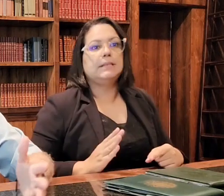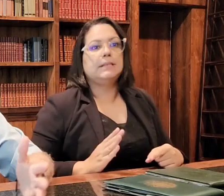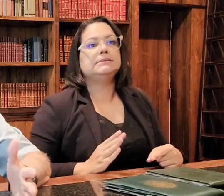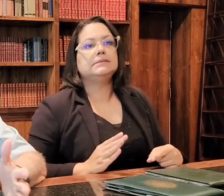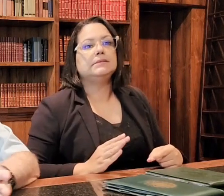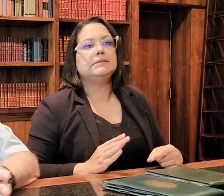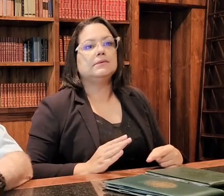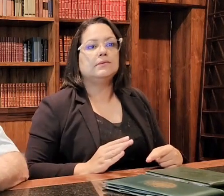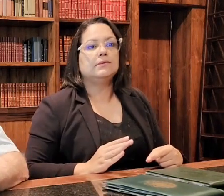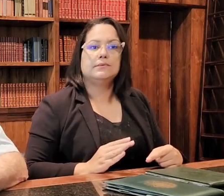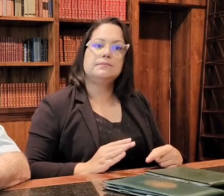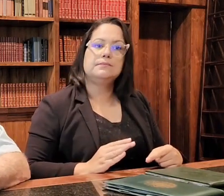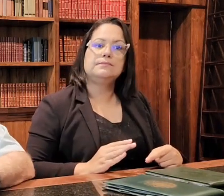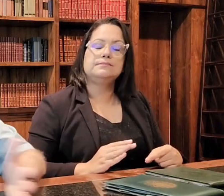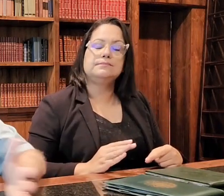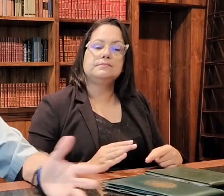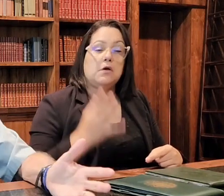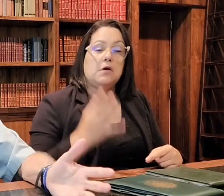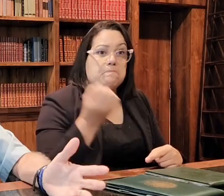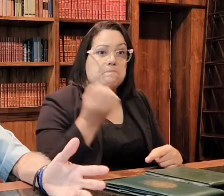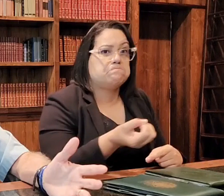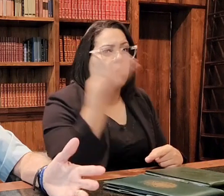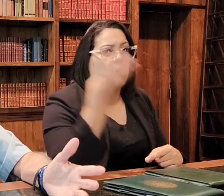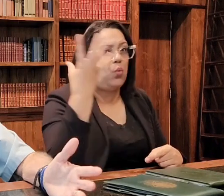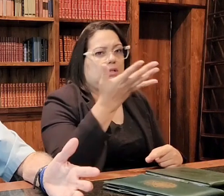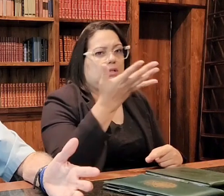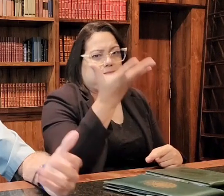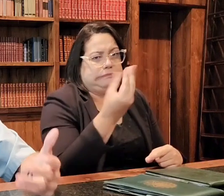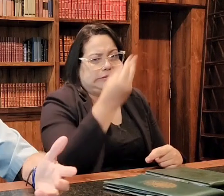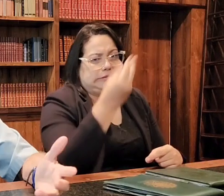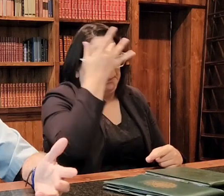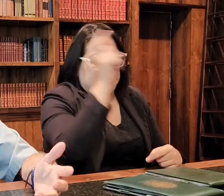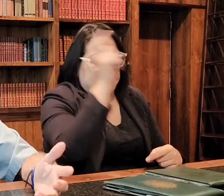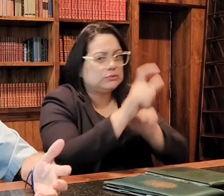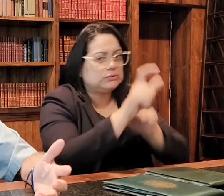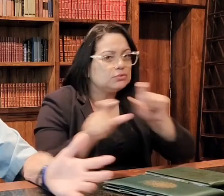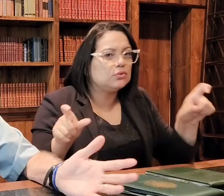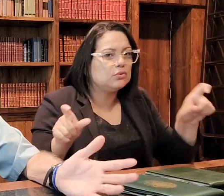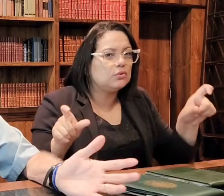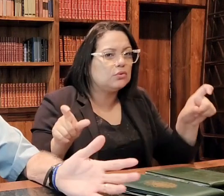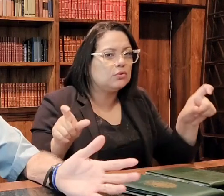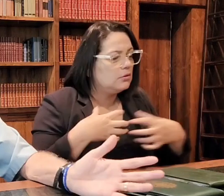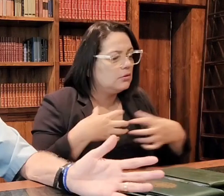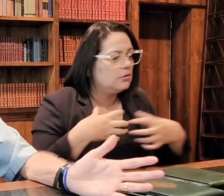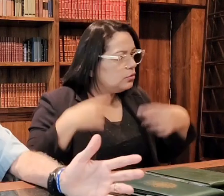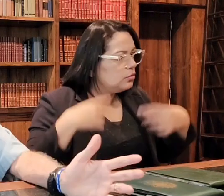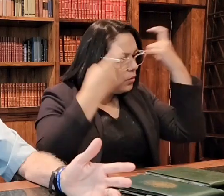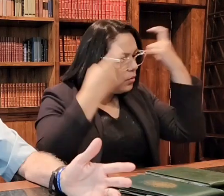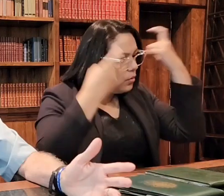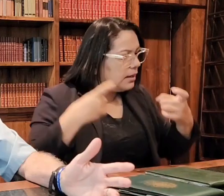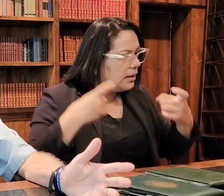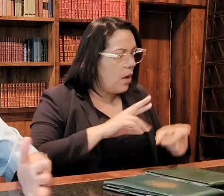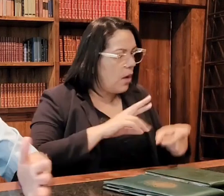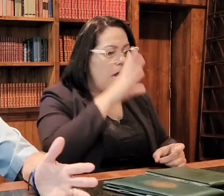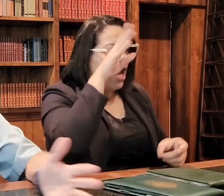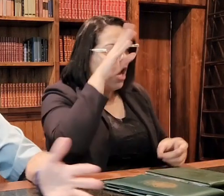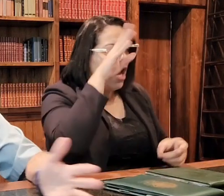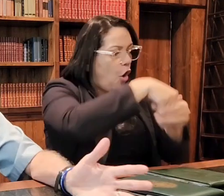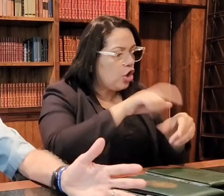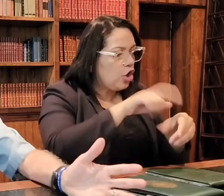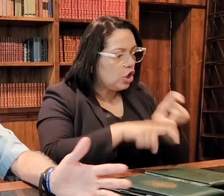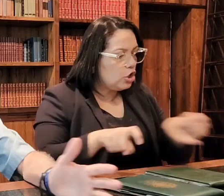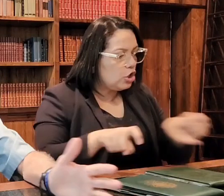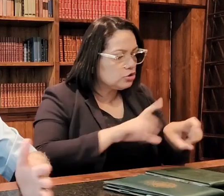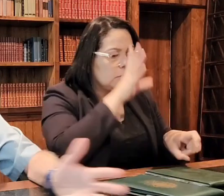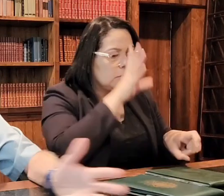Passou para muita gente a preocupação com o voto de cada um. O voto é